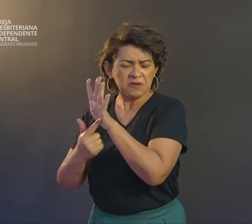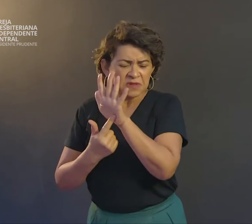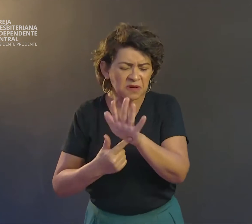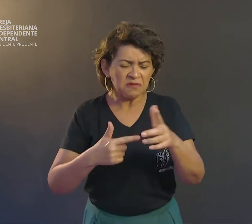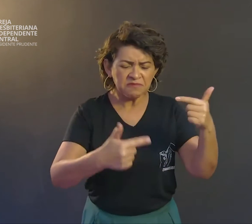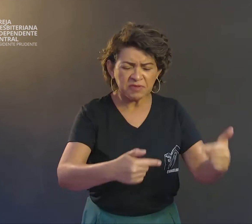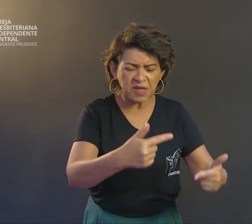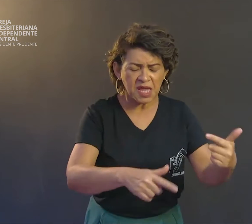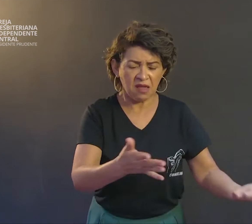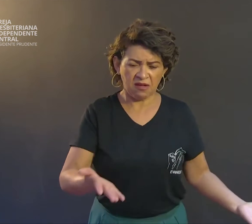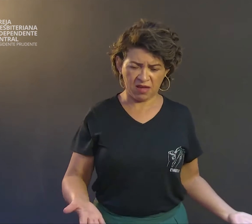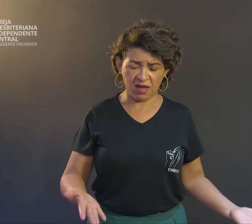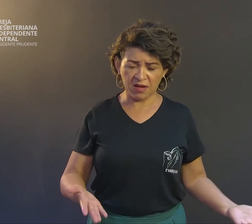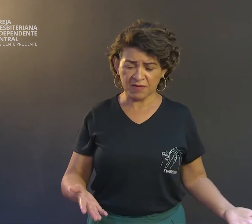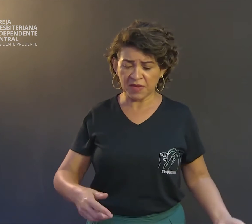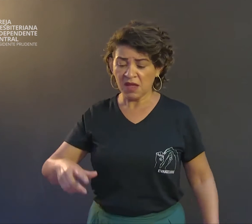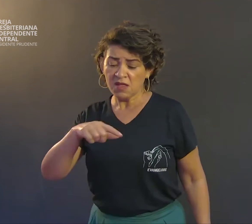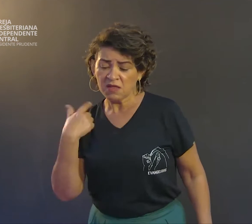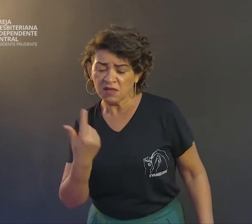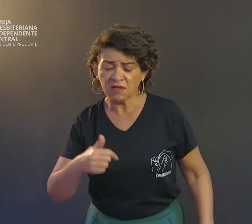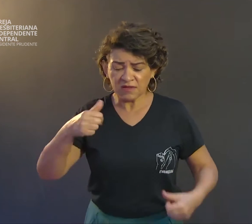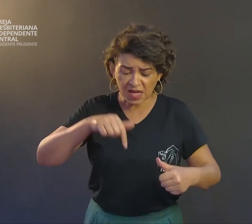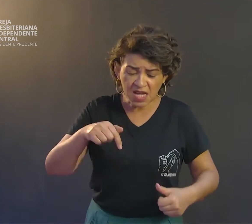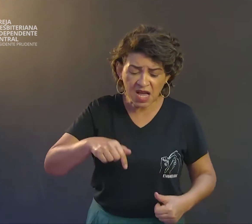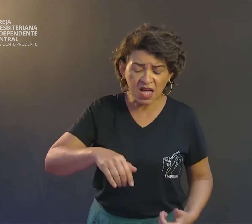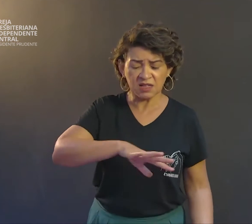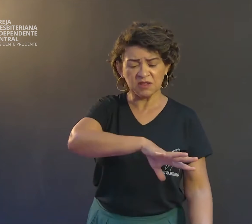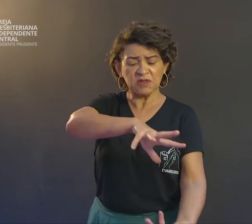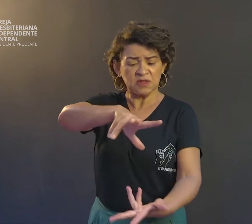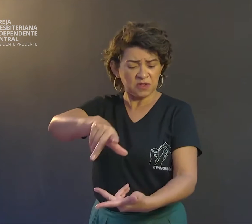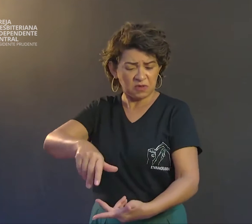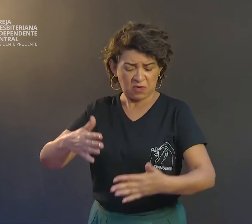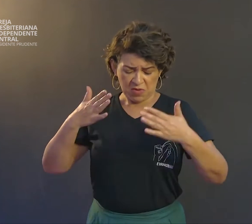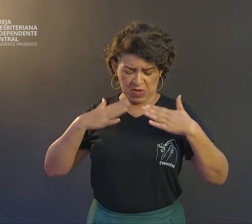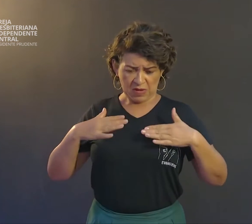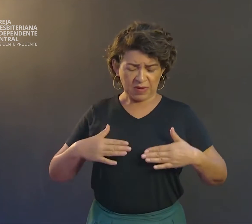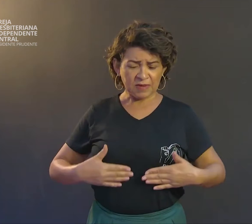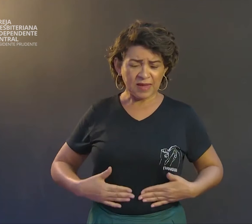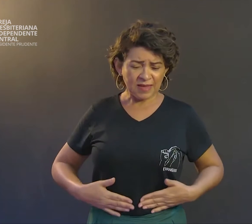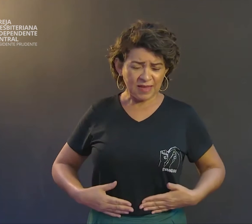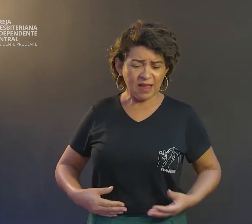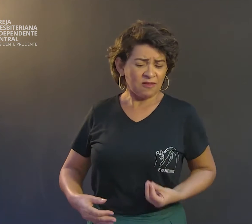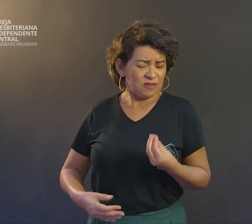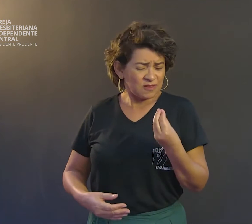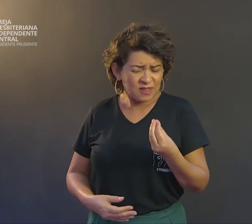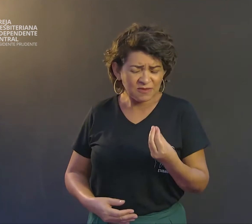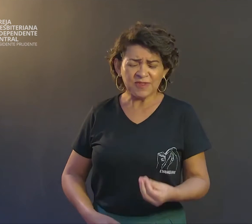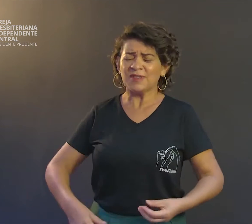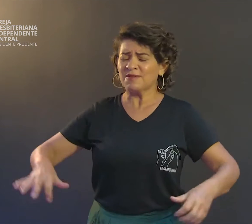Enquanto estivermos neste mundo, vivendo neste corpo que sofre as consequências do nosso pecado e